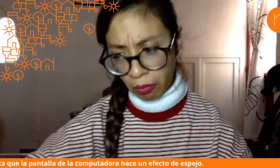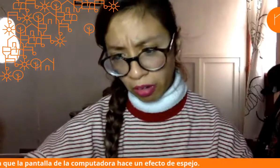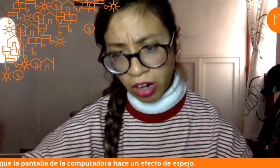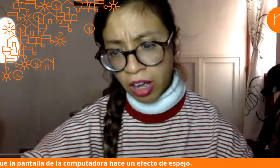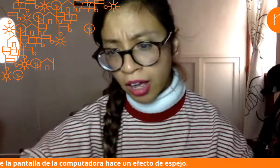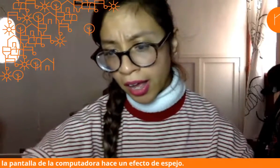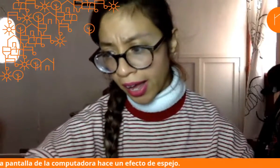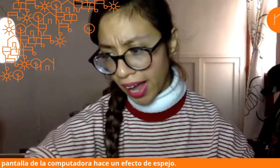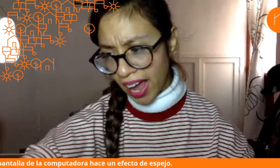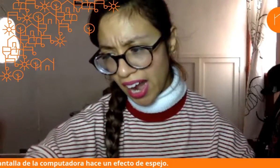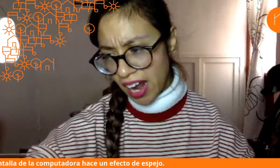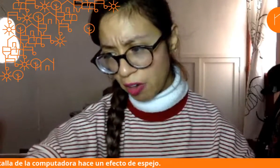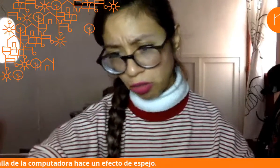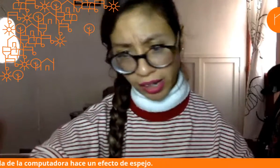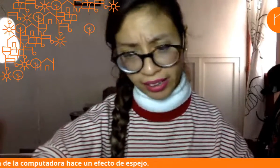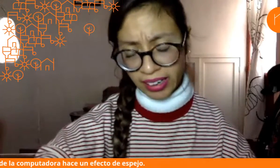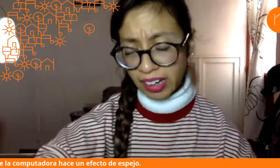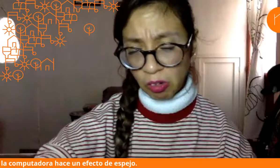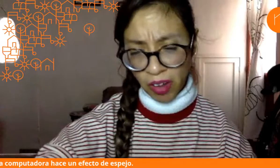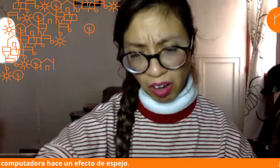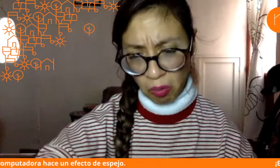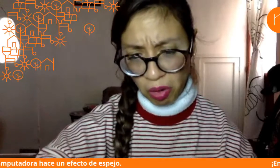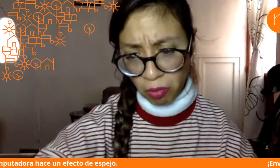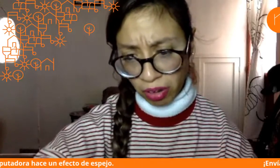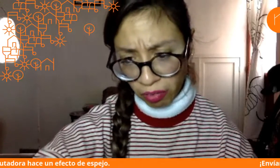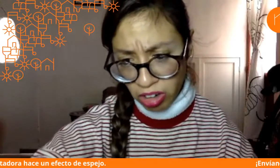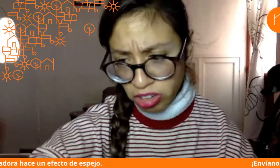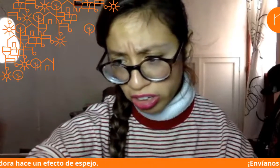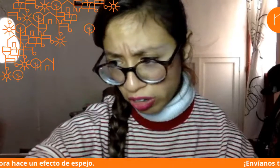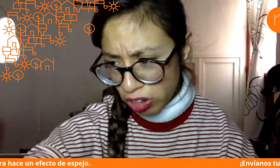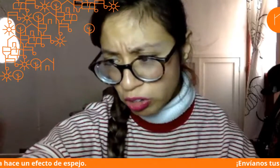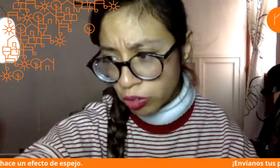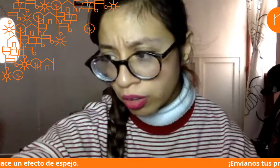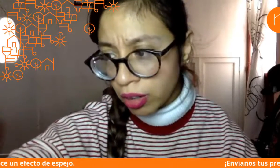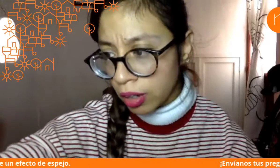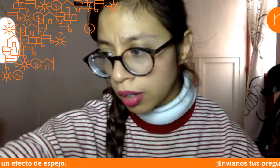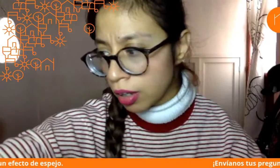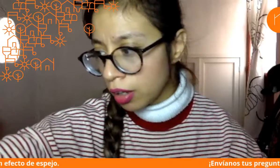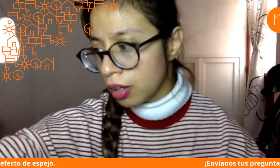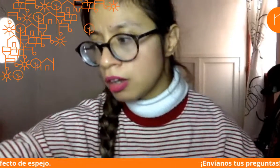favor, la ruleta del juego, por favor, chicos?